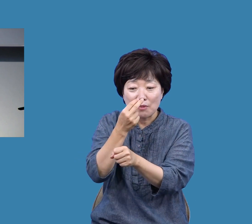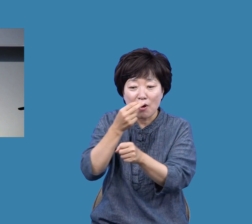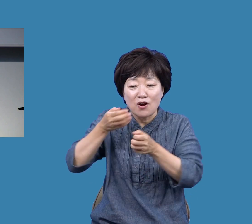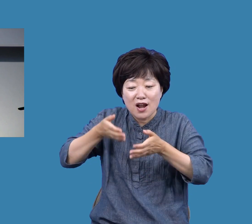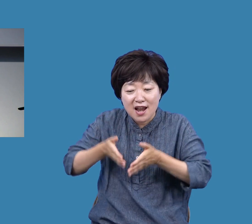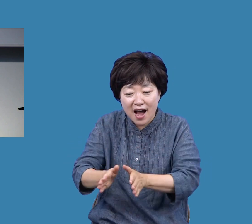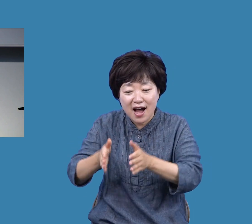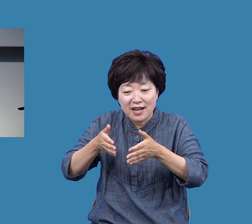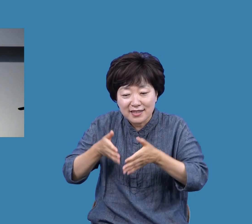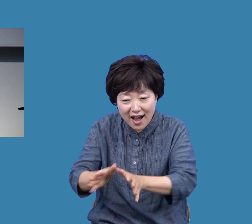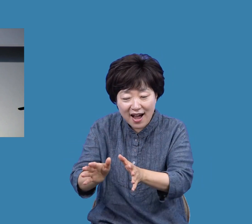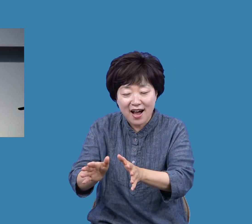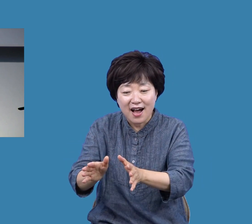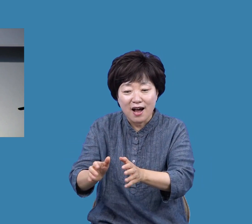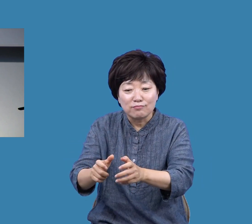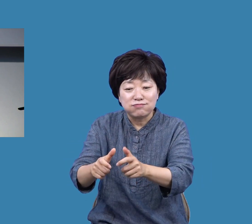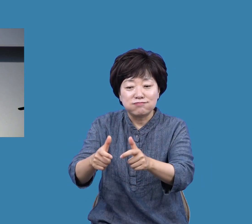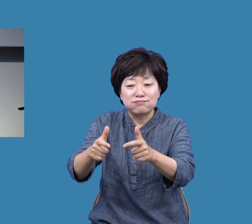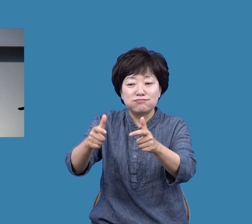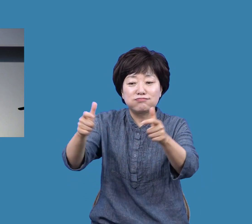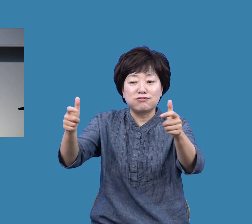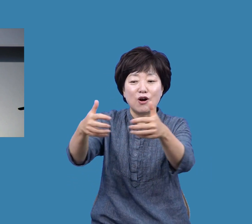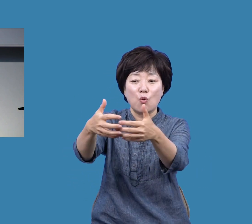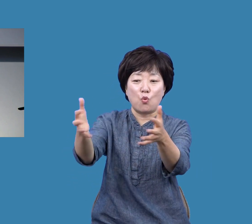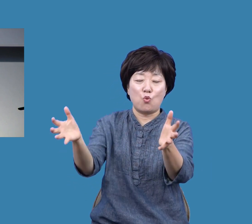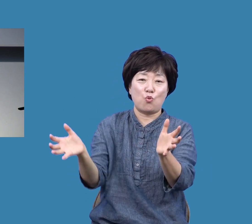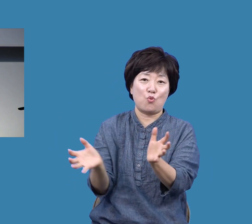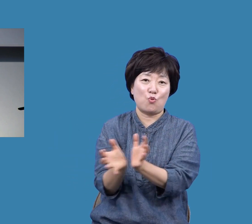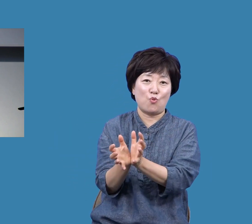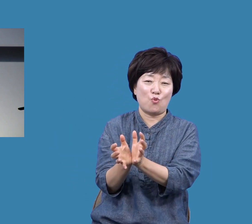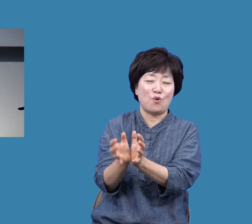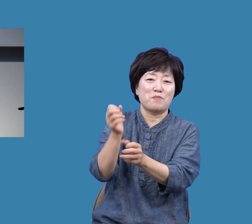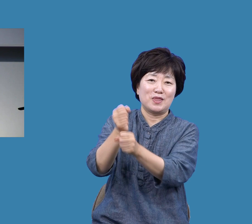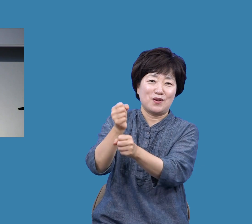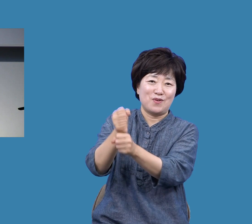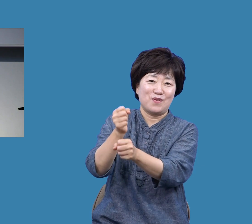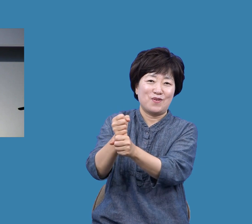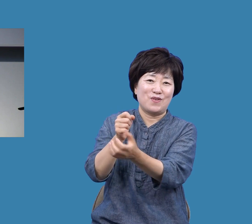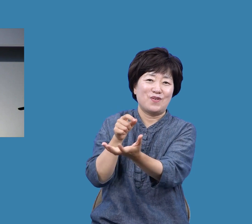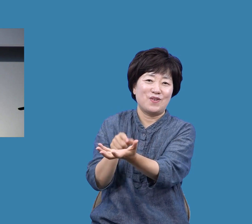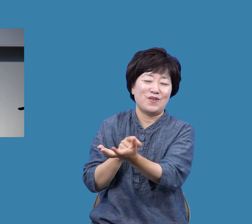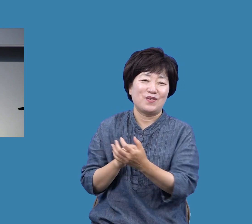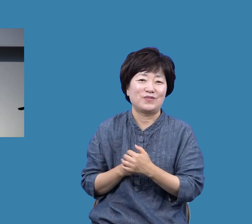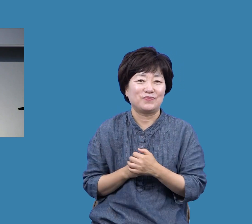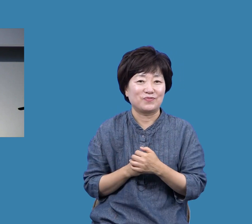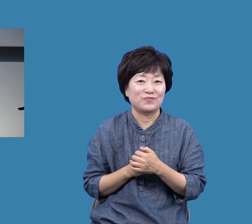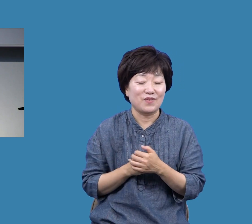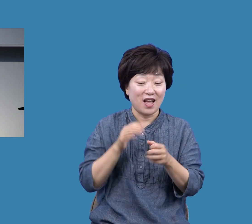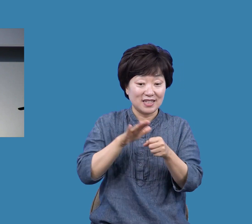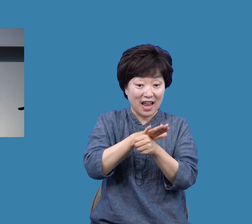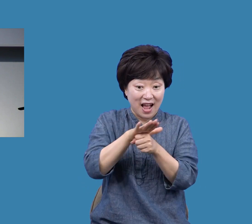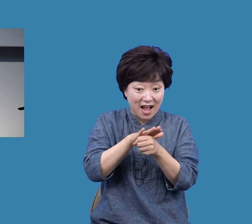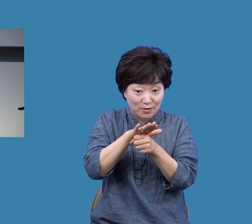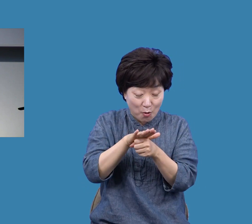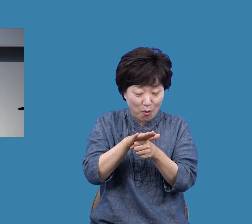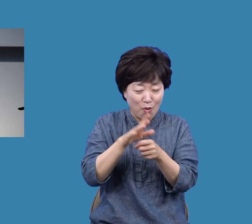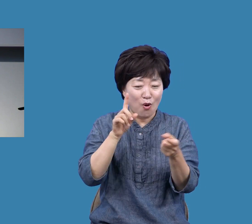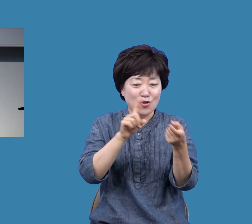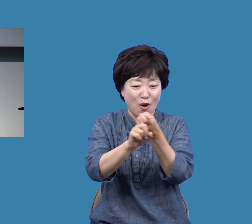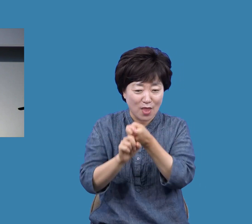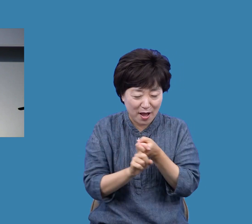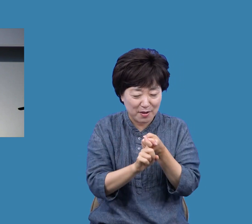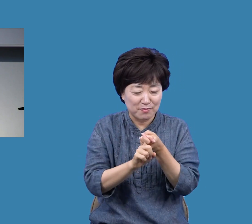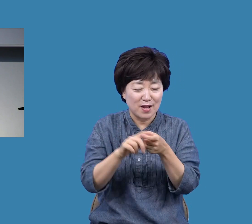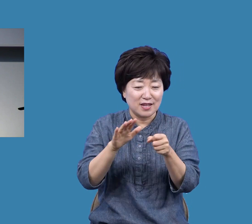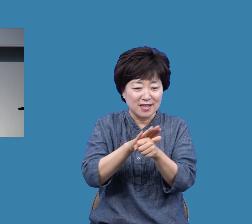공동체가 이루어지지 않는다고 하는 건 이상한 거잖아. 사랑은 어디 간 거야? 연합하는 건 어디 간 거야? 그러니까